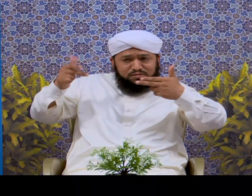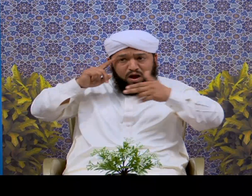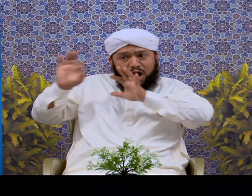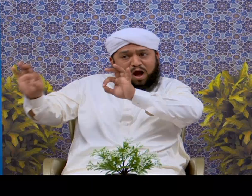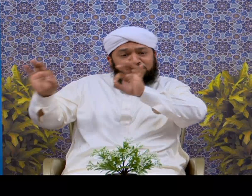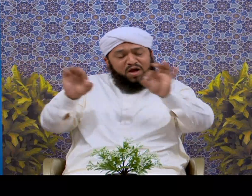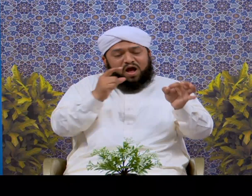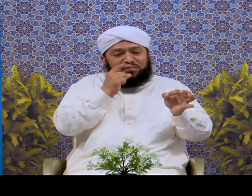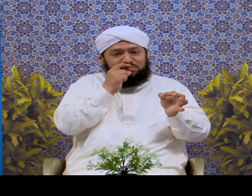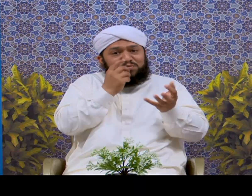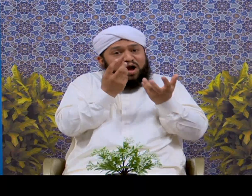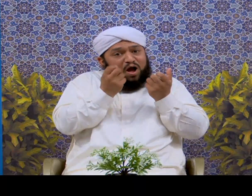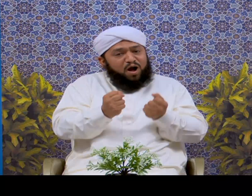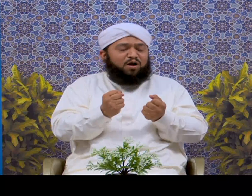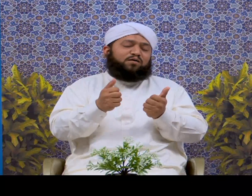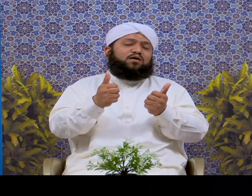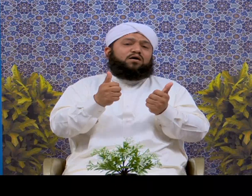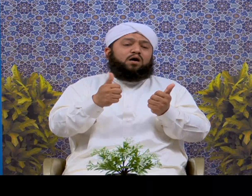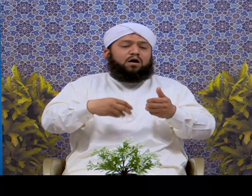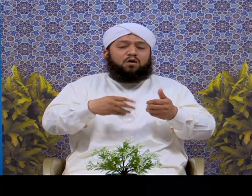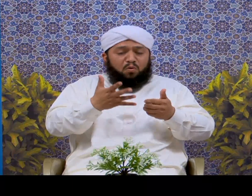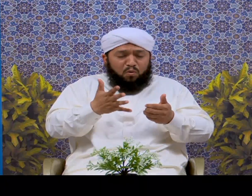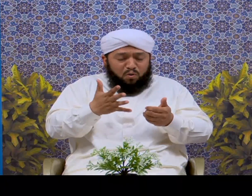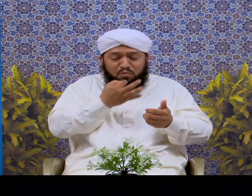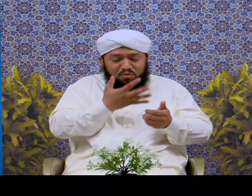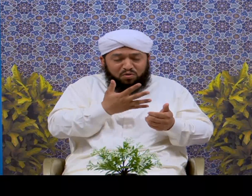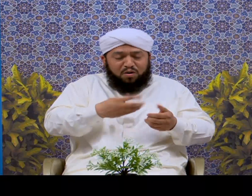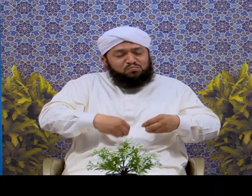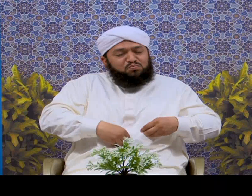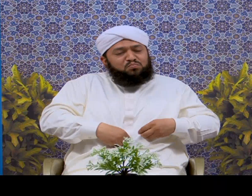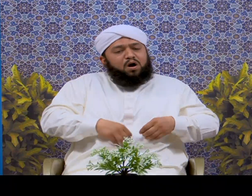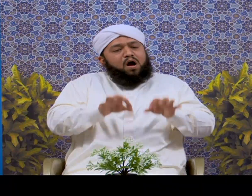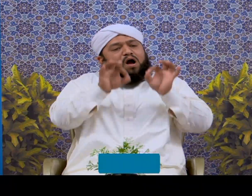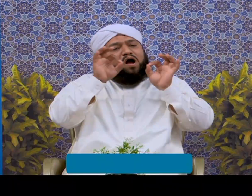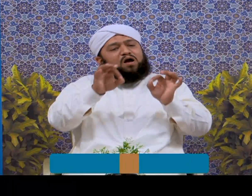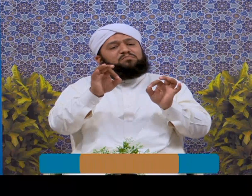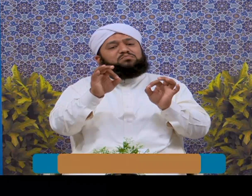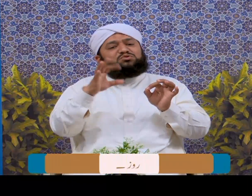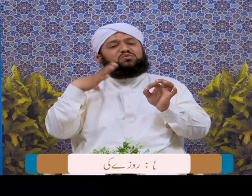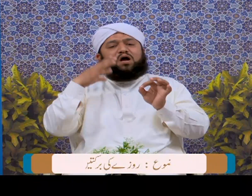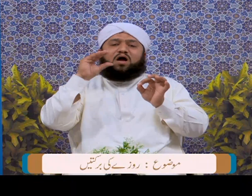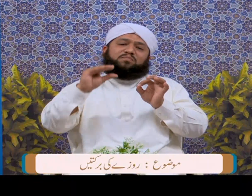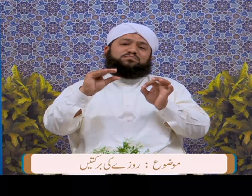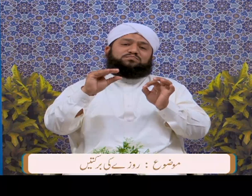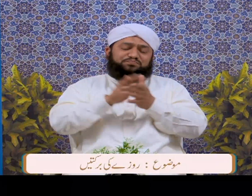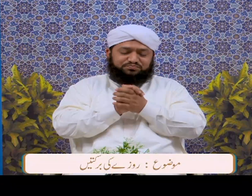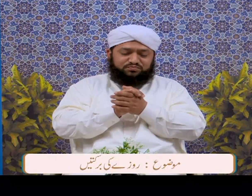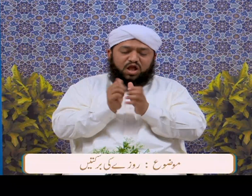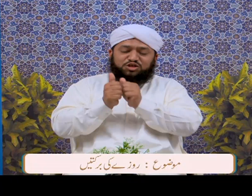روزہ رکھیں گے، ورنہ بھوک پیاس کے سوا کچھ بھی حاصل نہ ہوگا۔ حضرت ابو ہریرہ رضی اللہ عنہ سے روایت ہے،